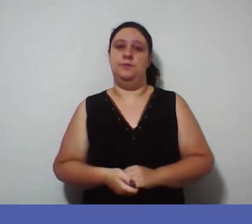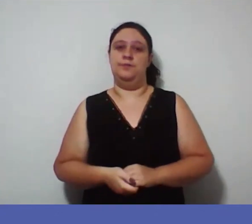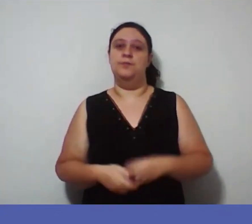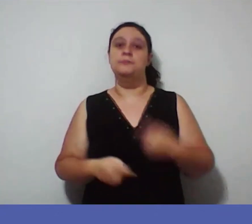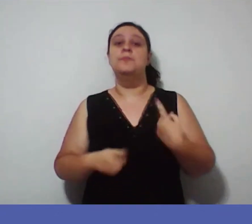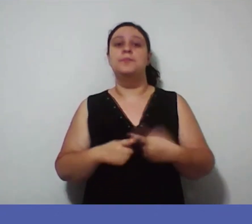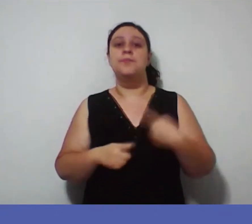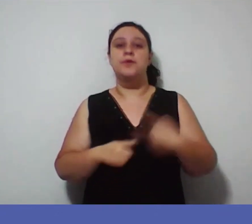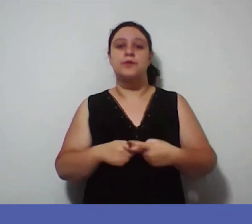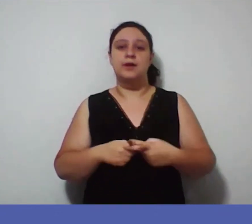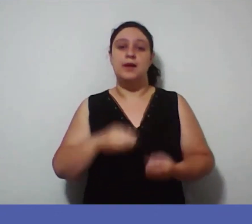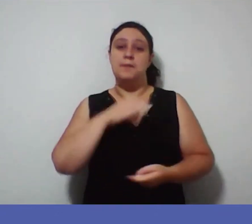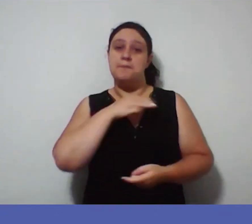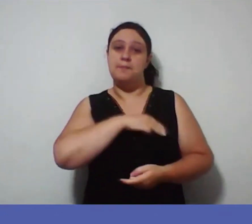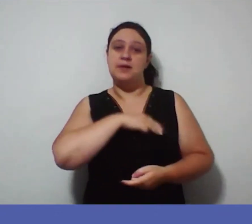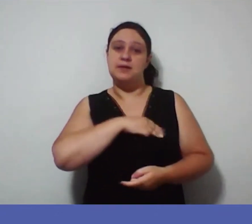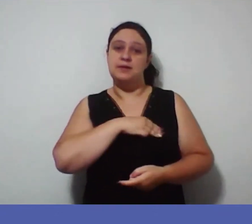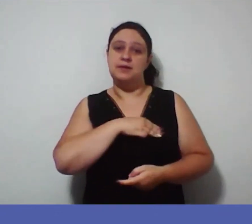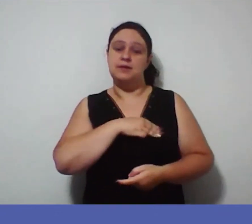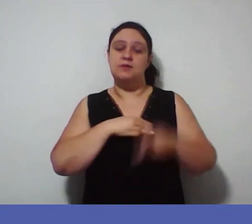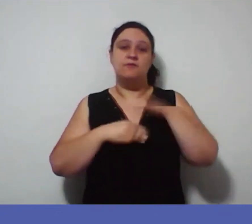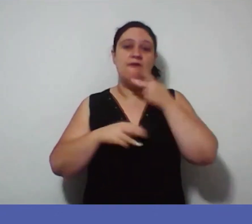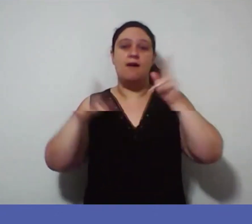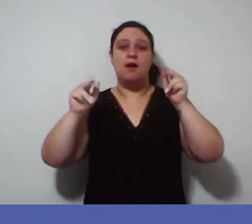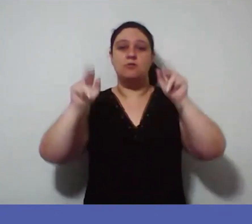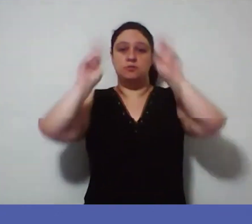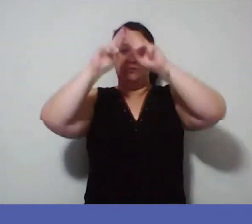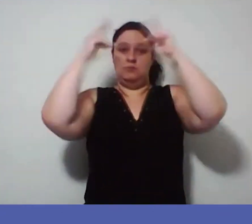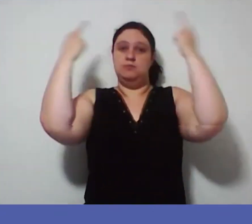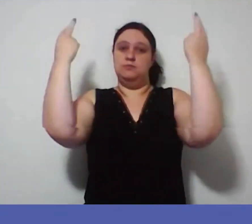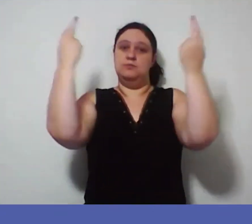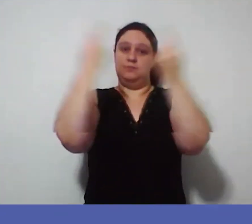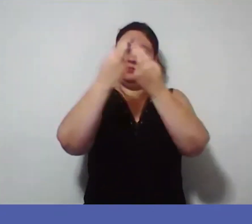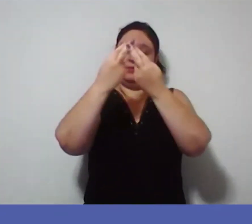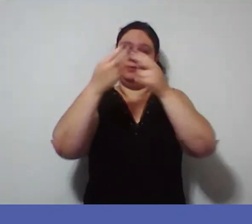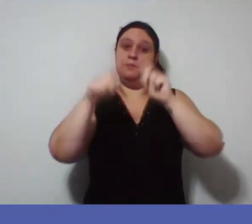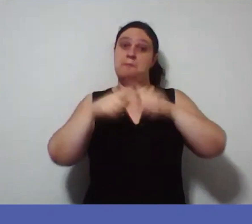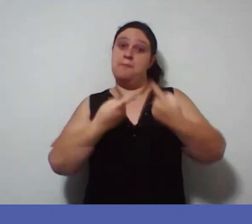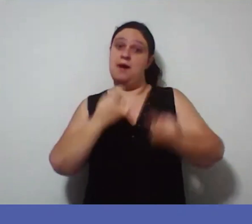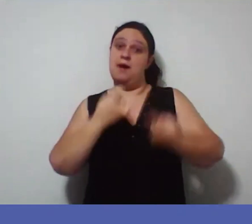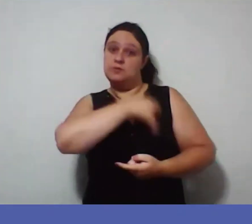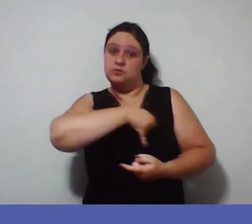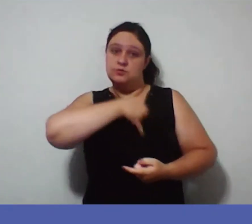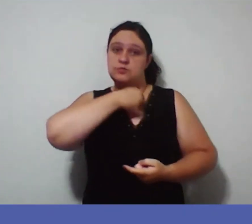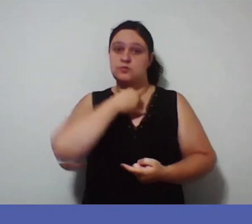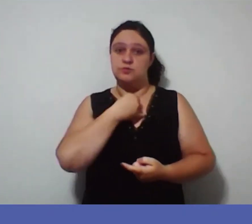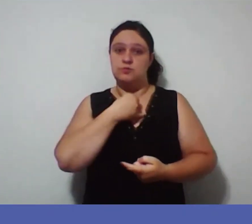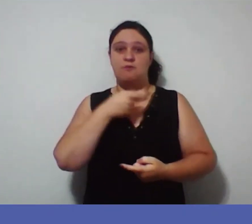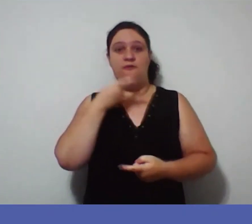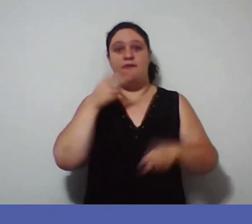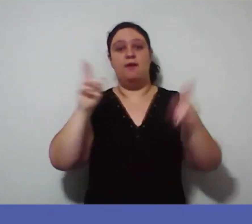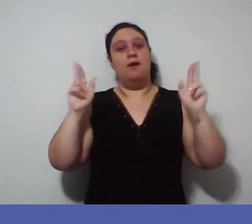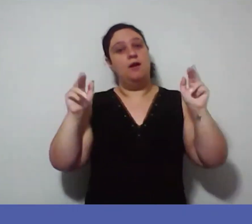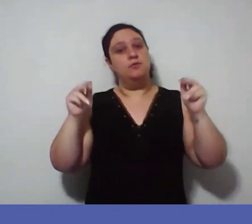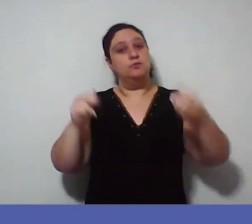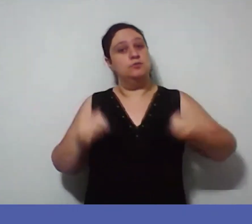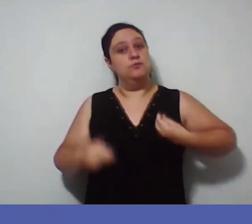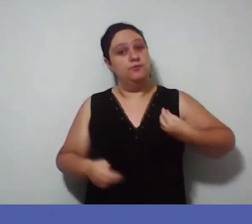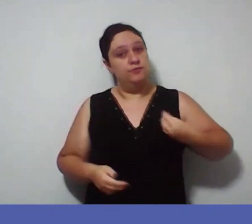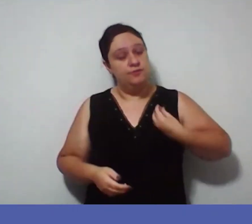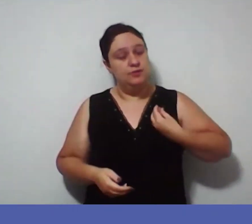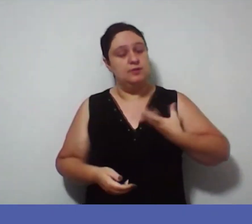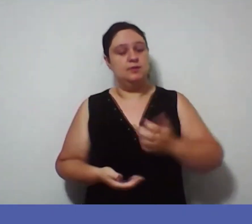Mateus refere-se ao reino, ao passo que o de João refere-se à vida. Em